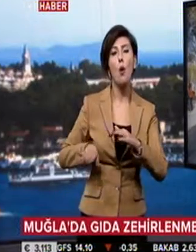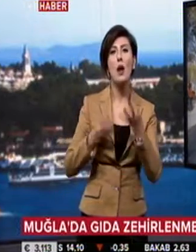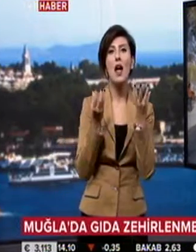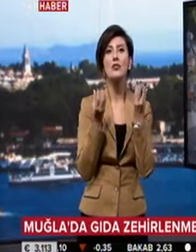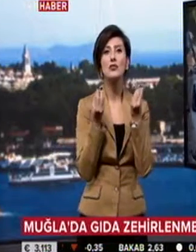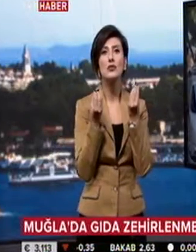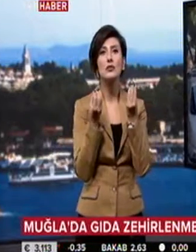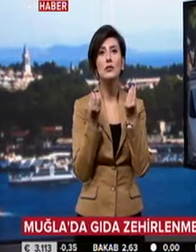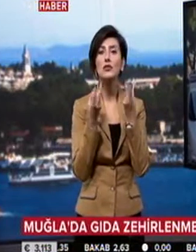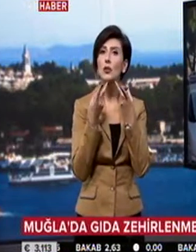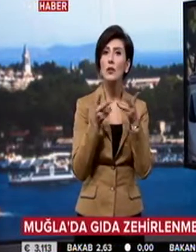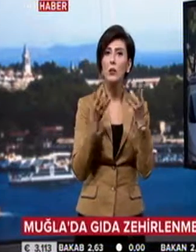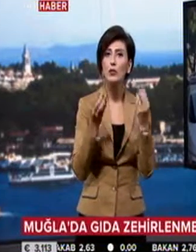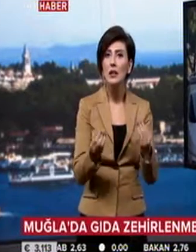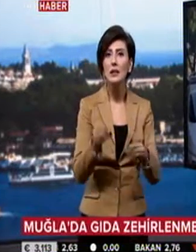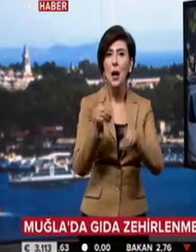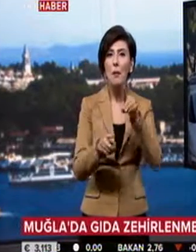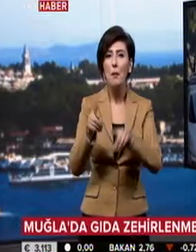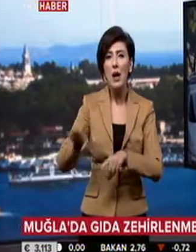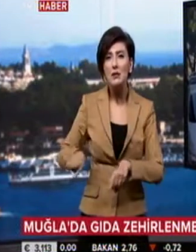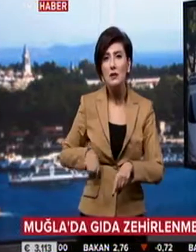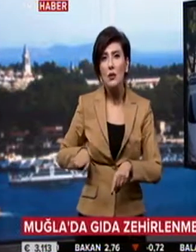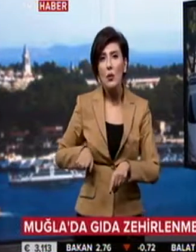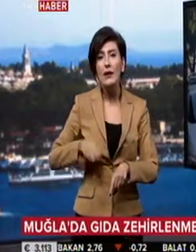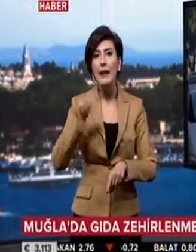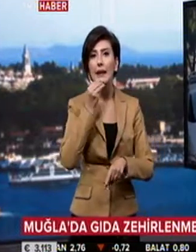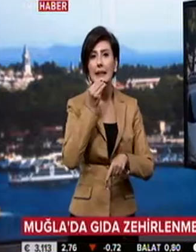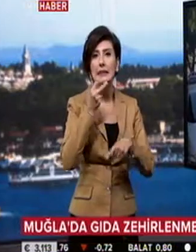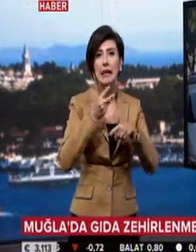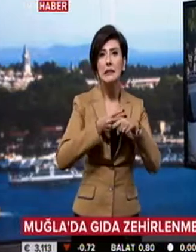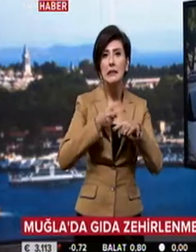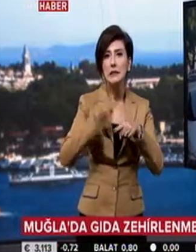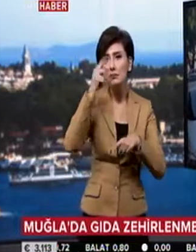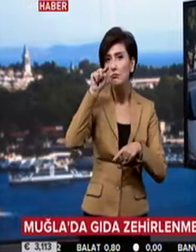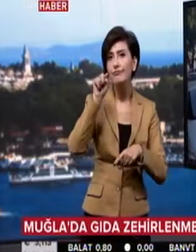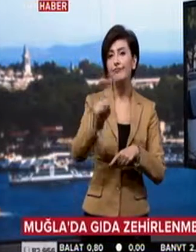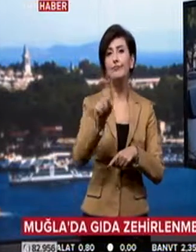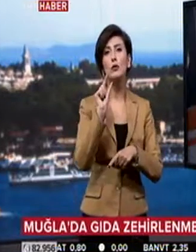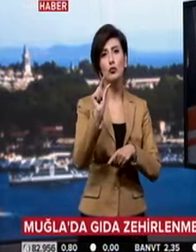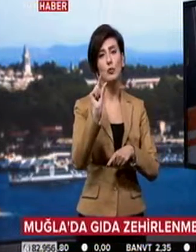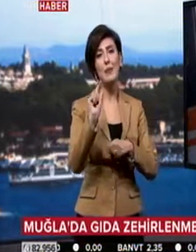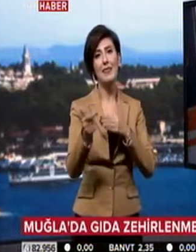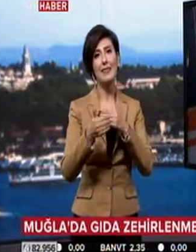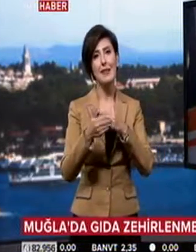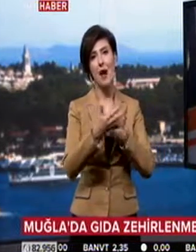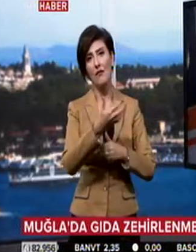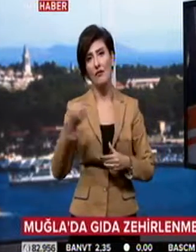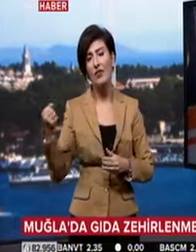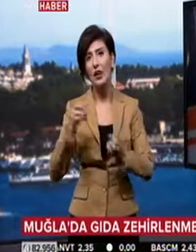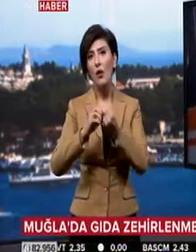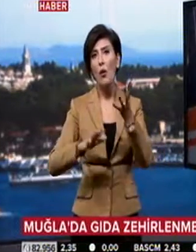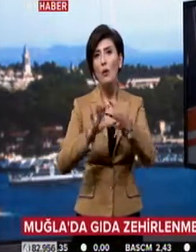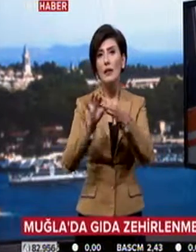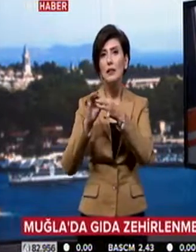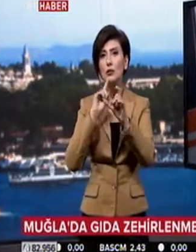ardından öğrencilerin çoğu taburcu edilirken bazı öğrenciler gıda zehirlenmesi şüphesiyle tedaviye